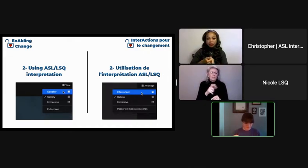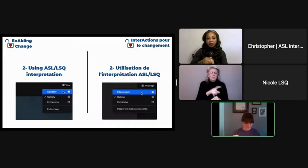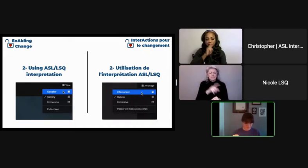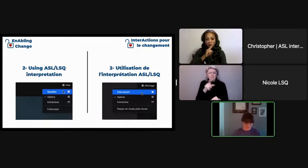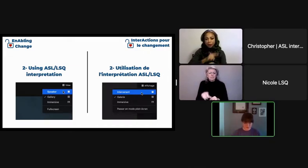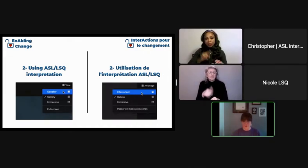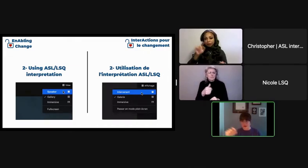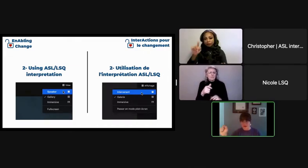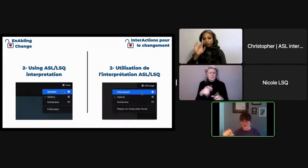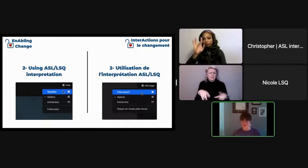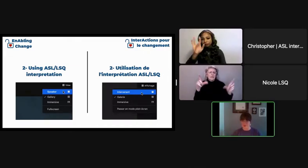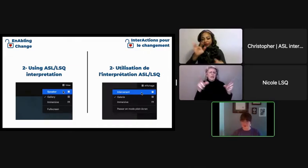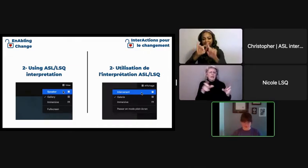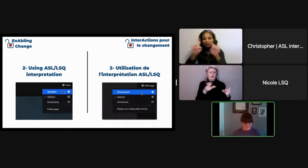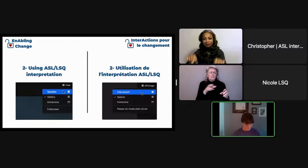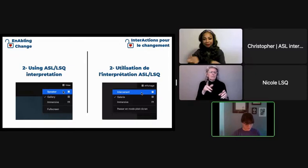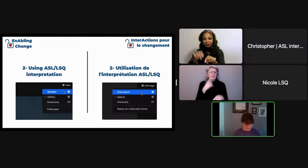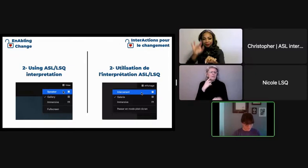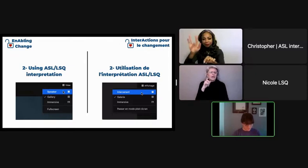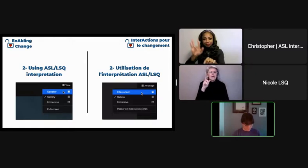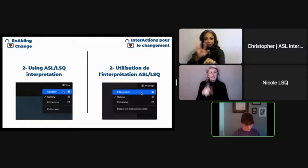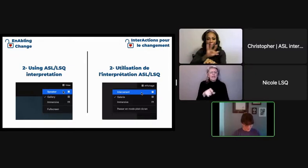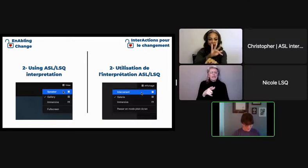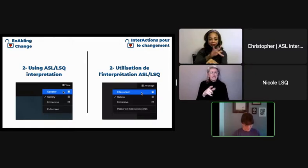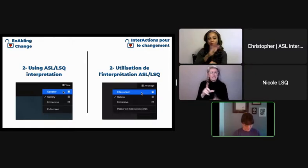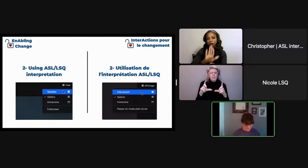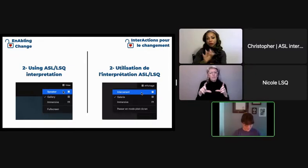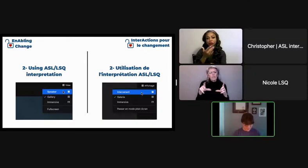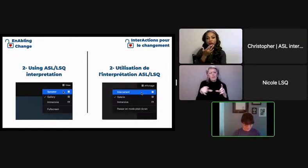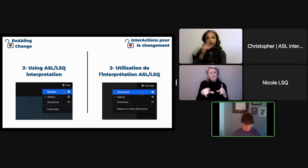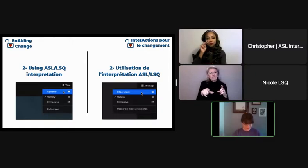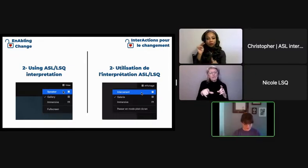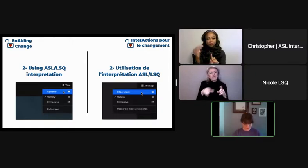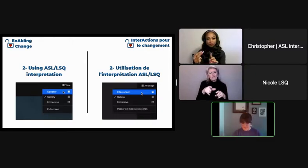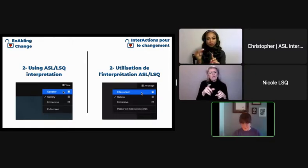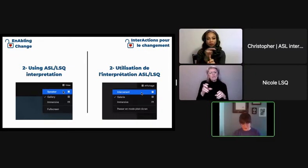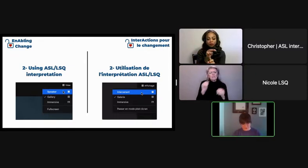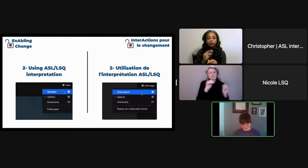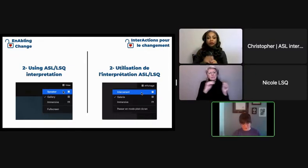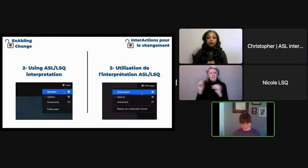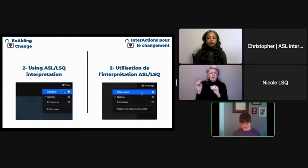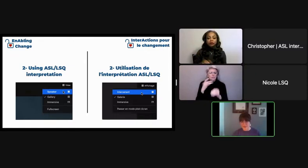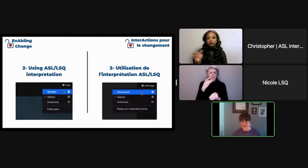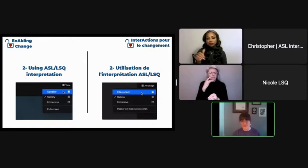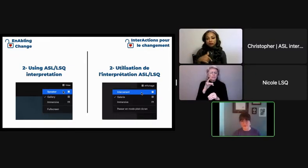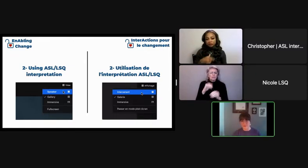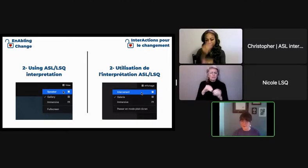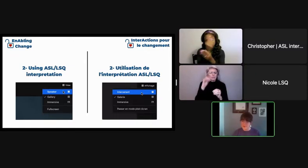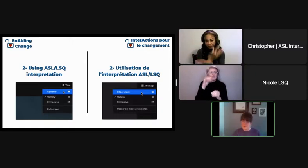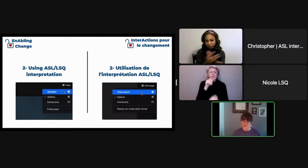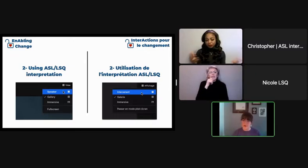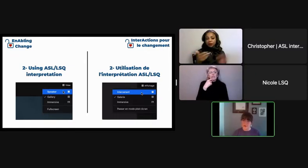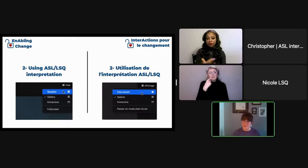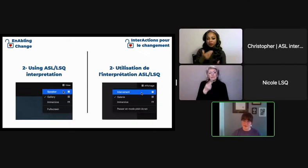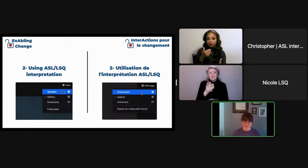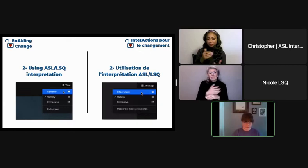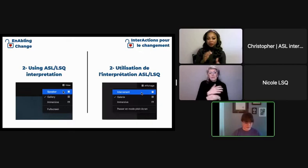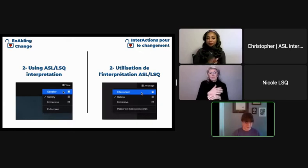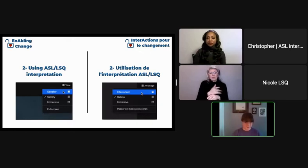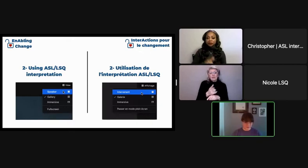l'écran en cliquant sur cette boîte de la mosaïque et en la déplaçant. Comme je l'ai mentionné auparavant,